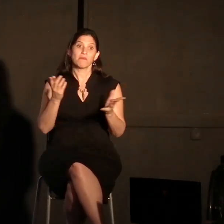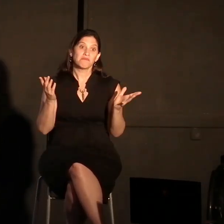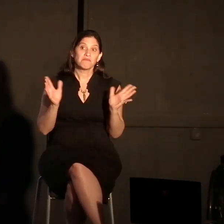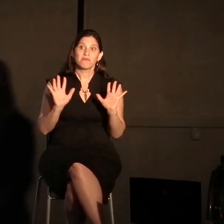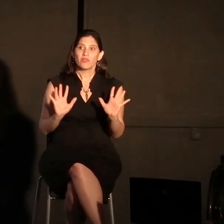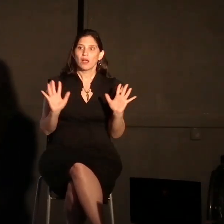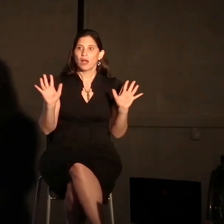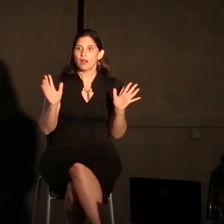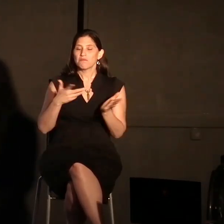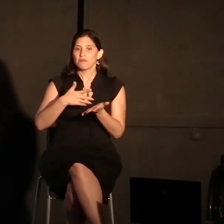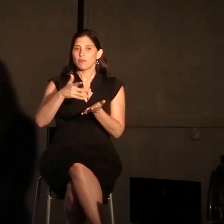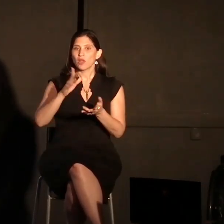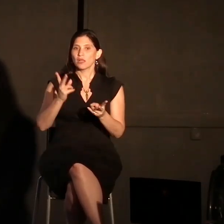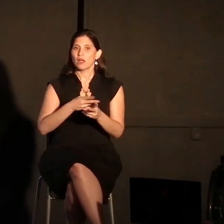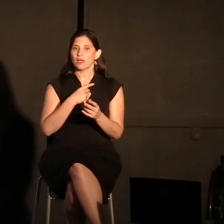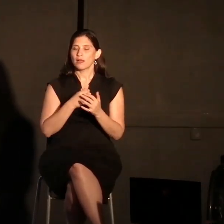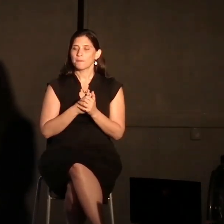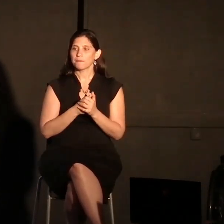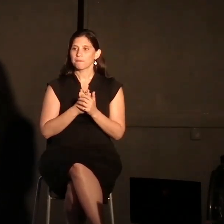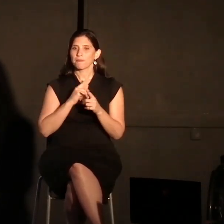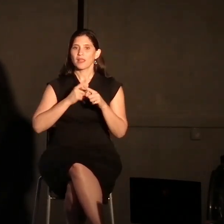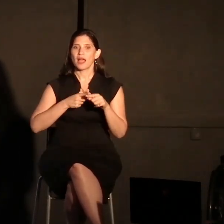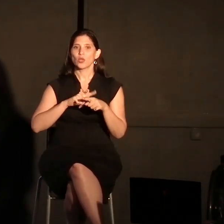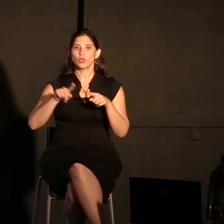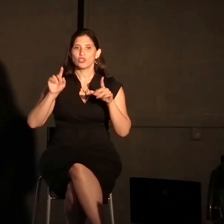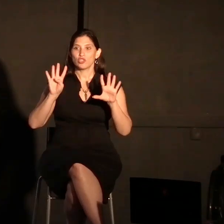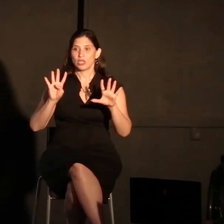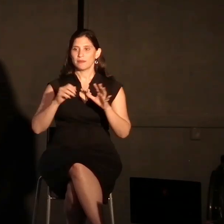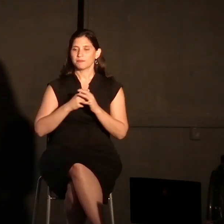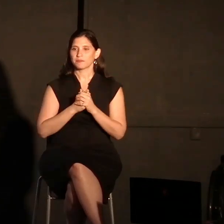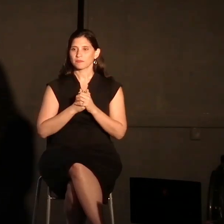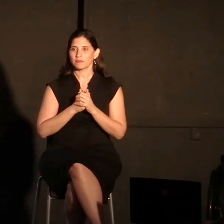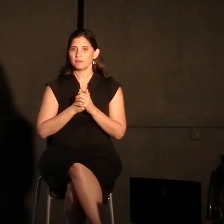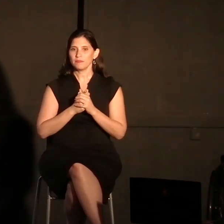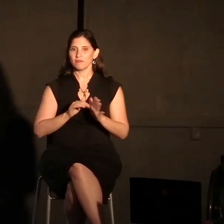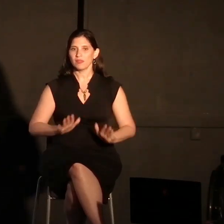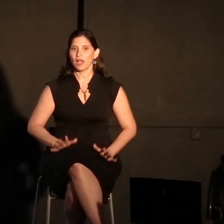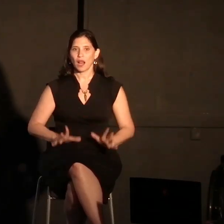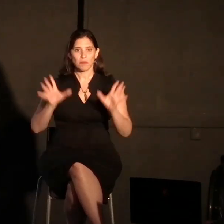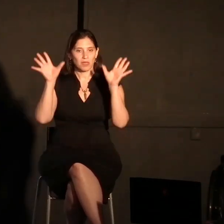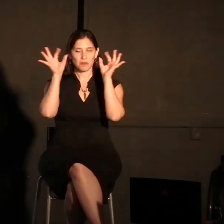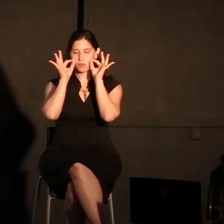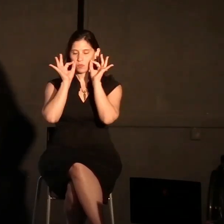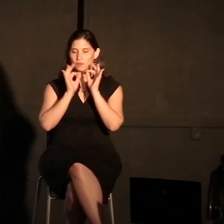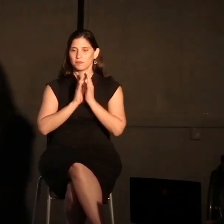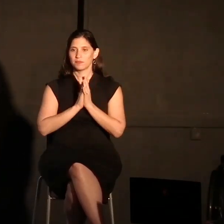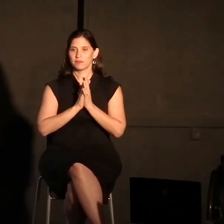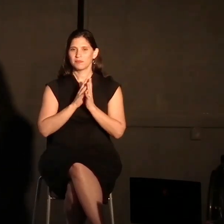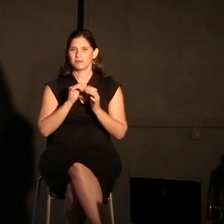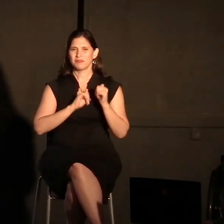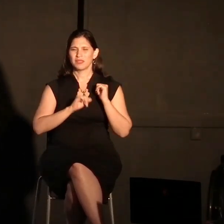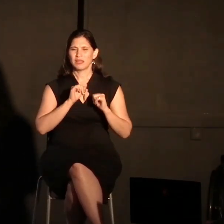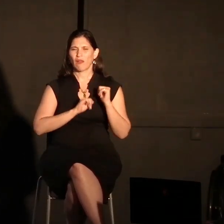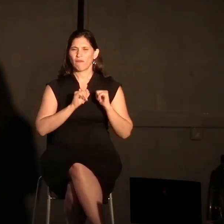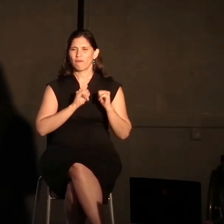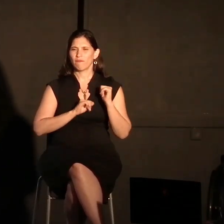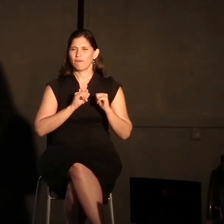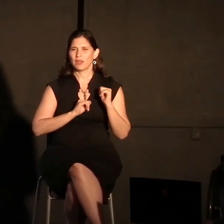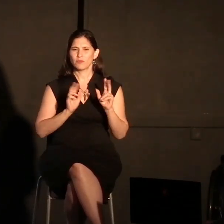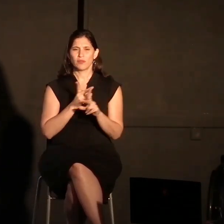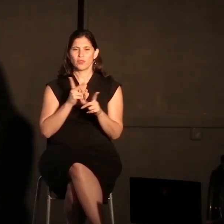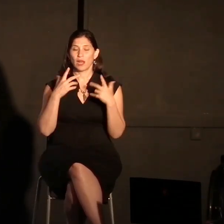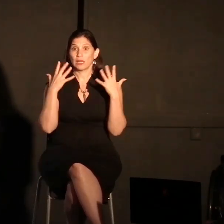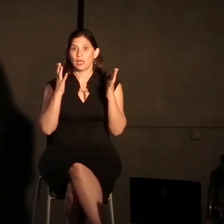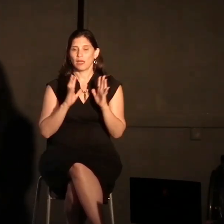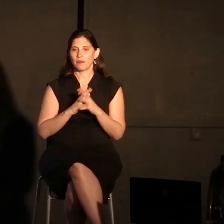וככה המשכתי כרגיל עד חודש תשיעי הרגליים נרדמו לי כאבים שאי